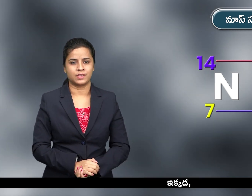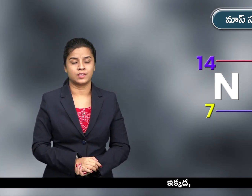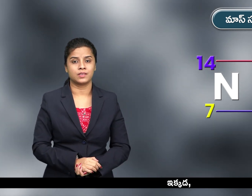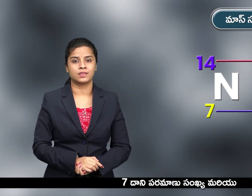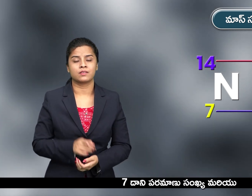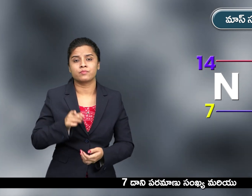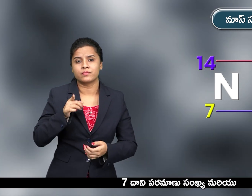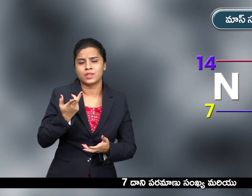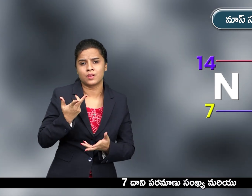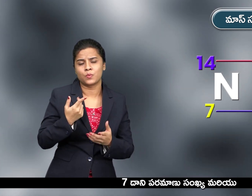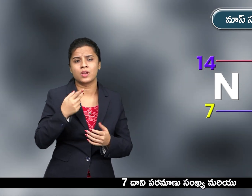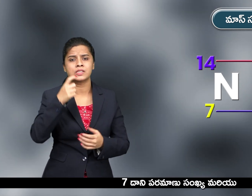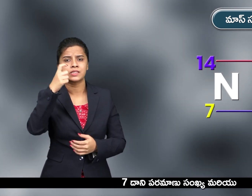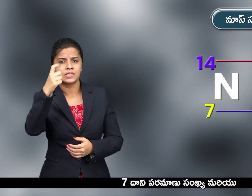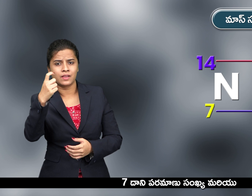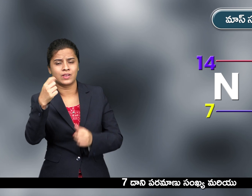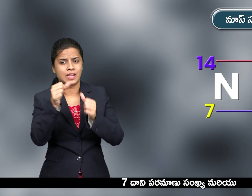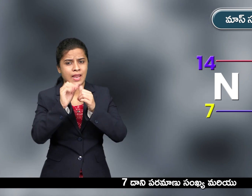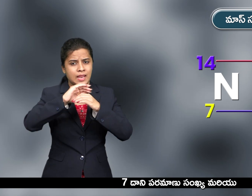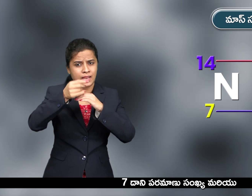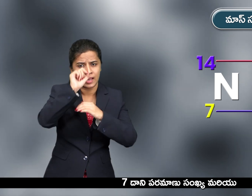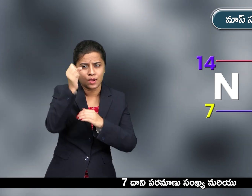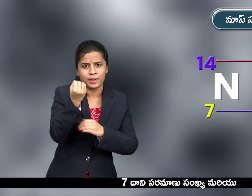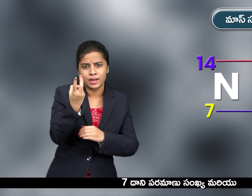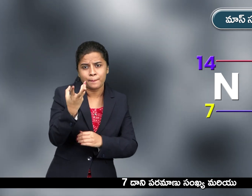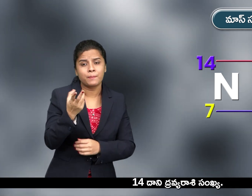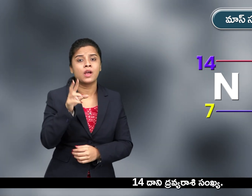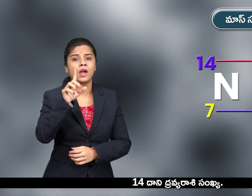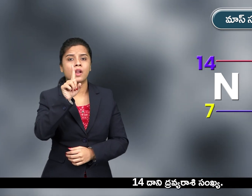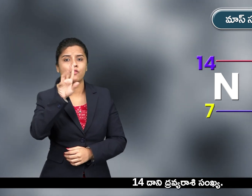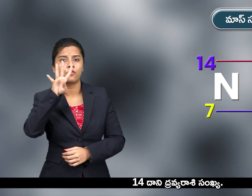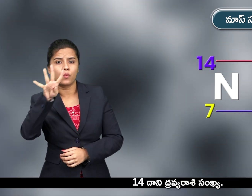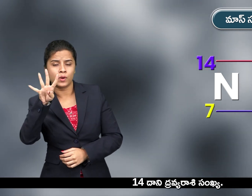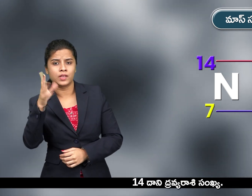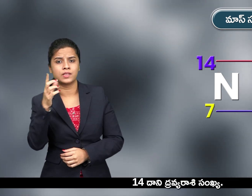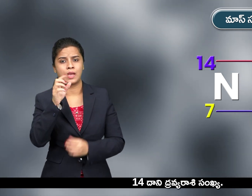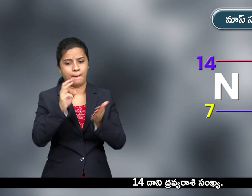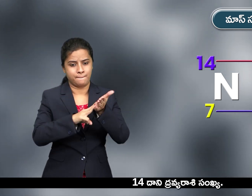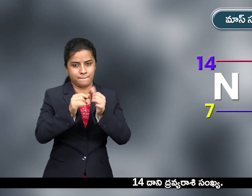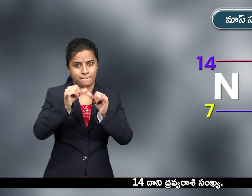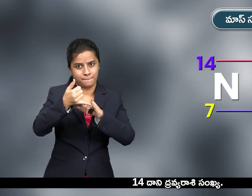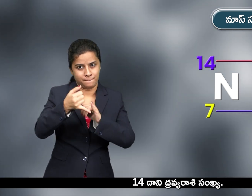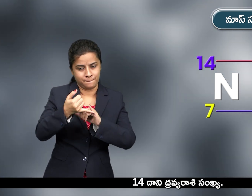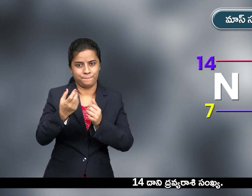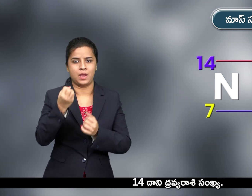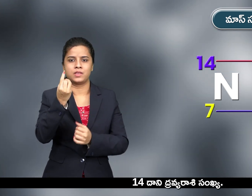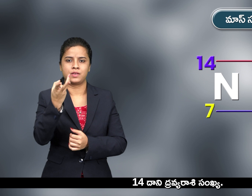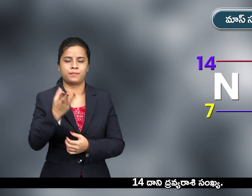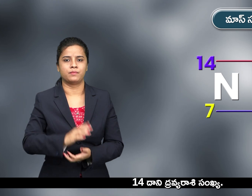ఇక్కడ 7 దాని పరమాణు సంఖ్య మరియు 14 దాని ద్రవ్యరాశి సంఖ్య.